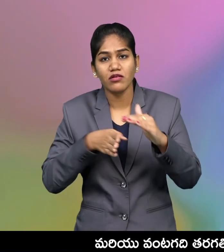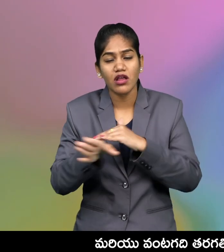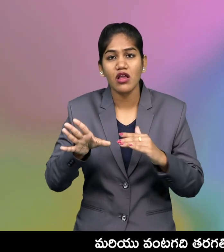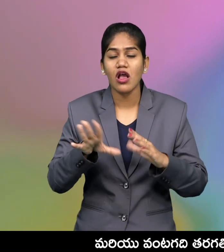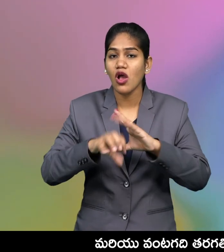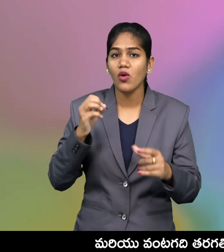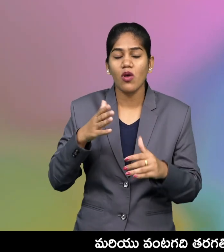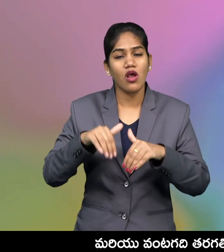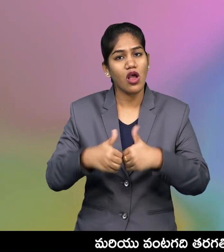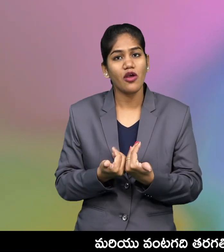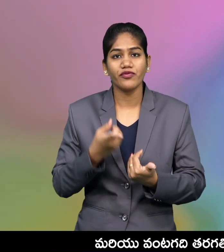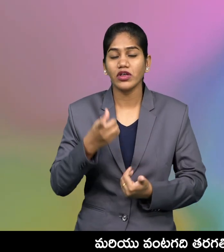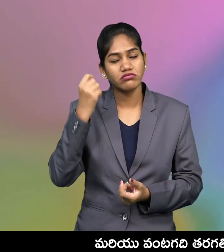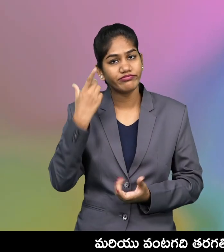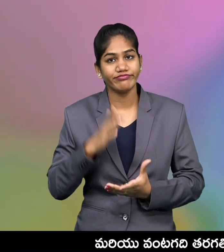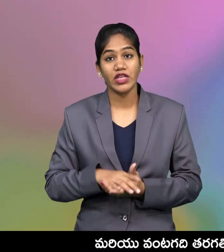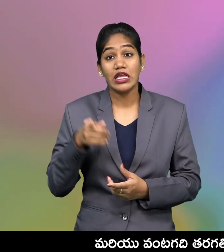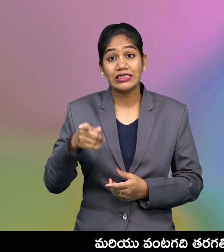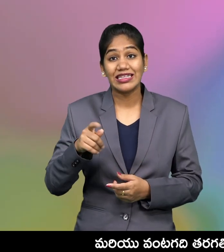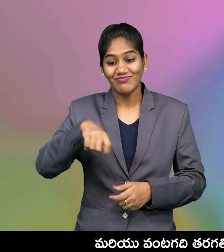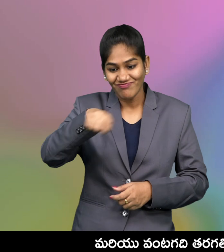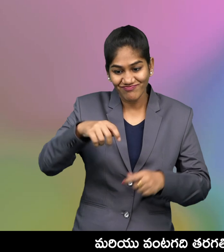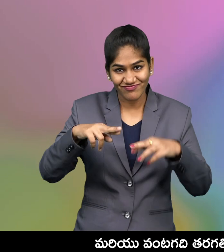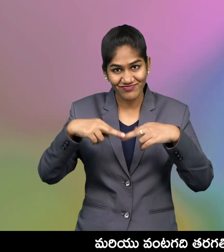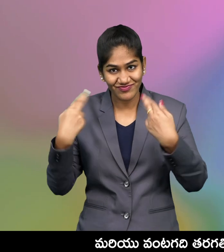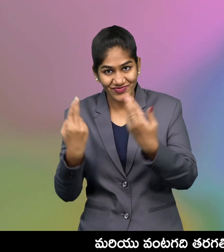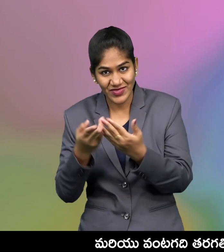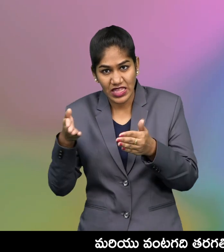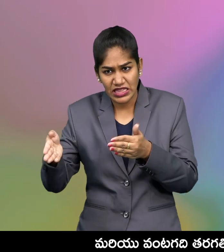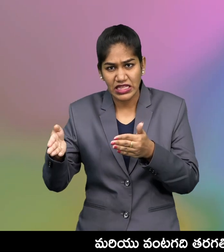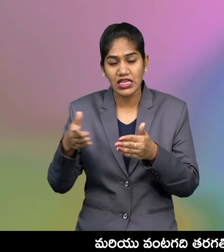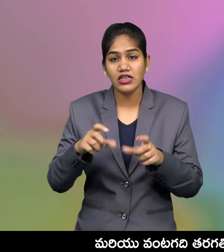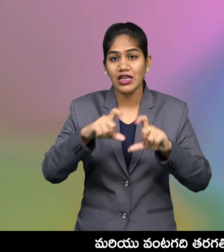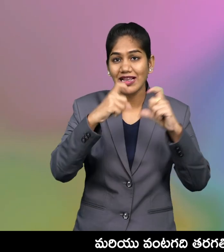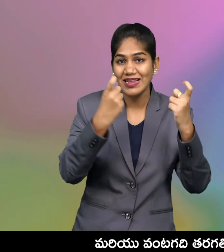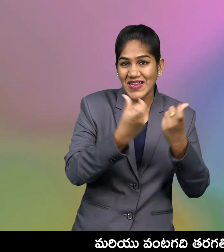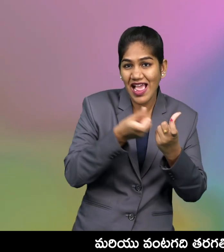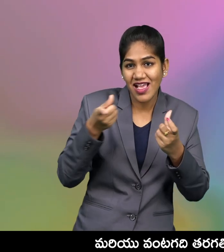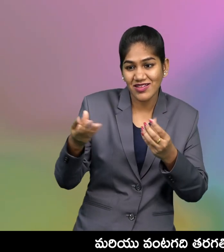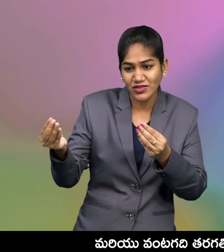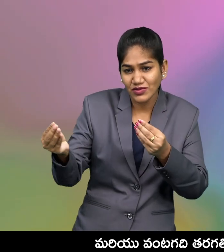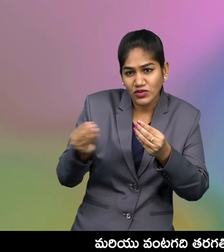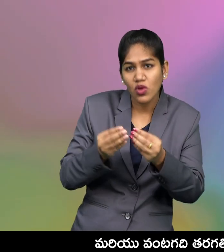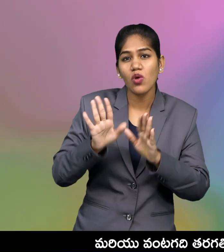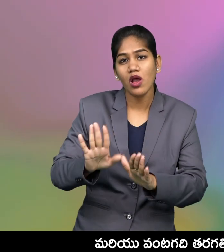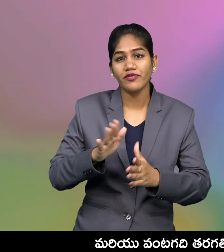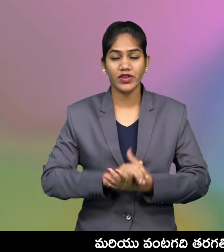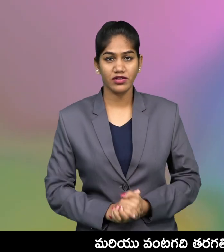మరియు వంటగది, తరగతి గదికి చాలా దగ్గరగా ఉండటం వల్ల ఈ విషాదం జరిగింది.